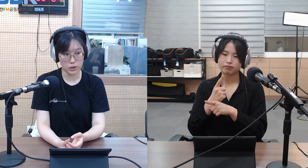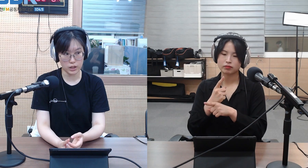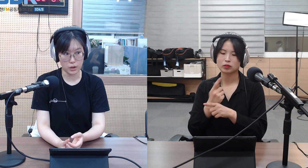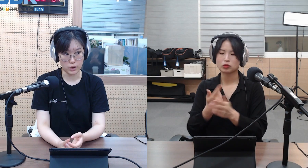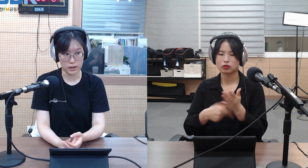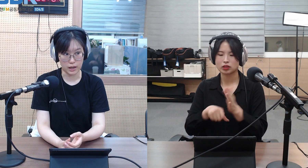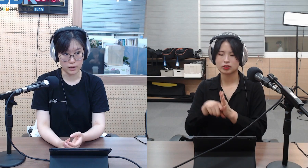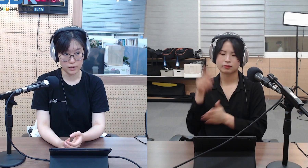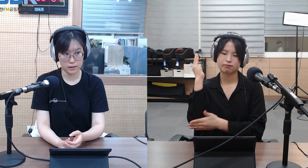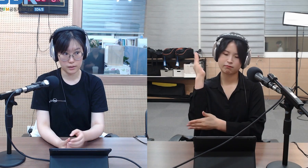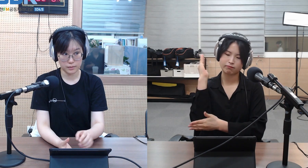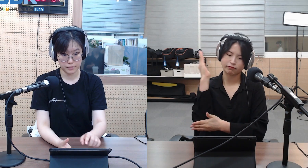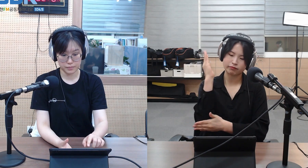전개되어 왔다.